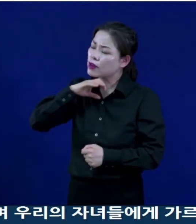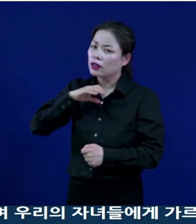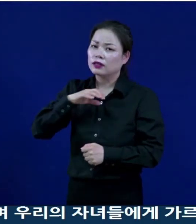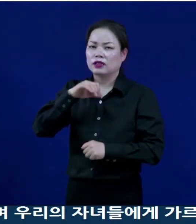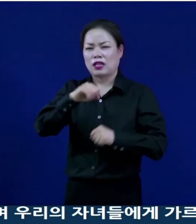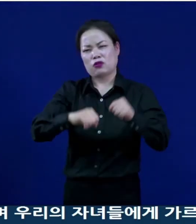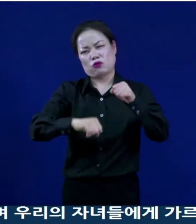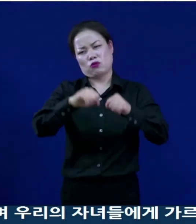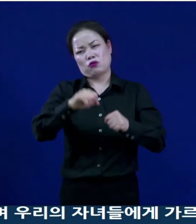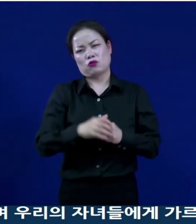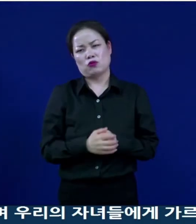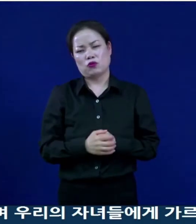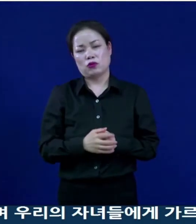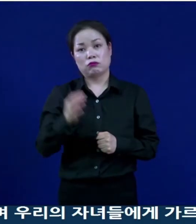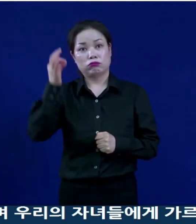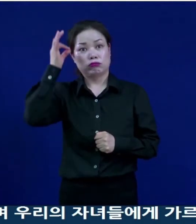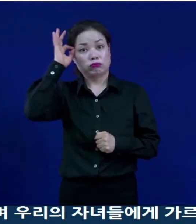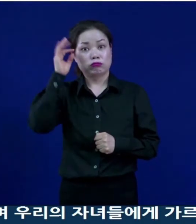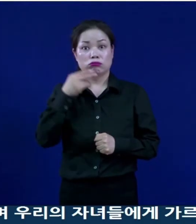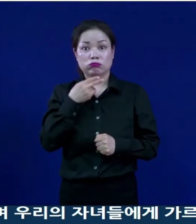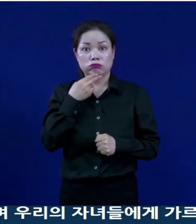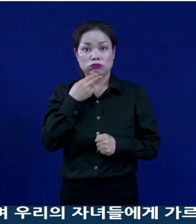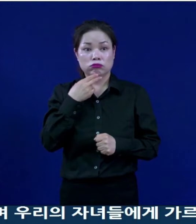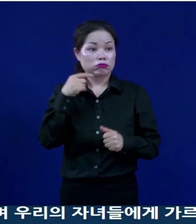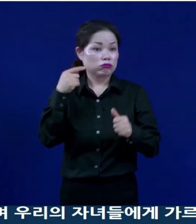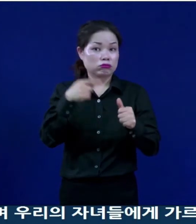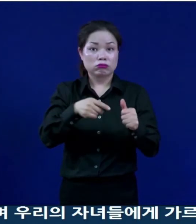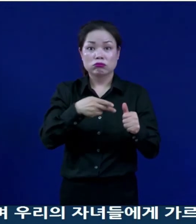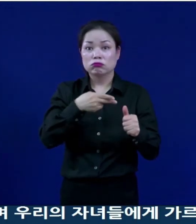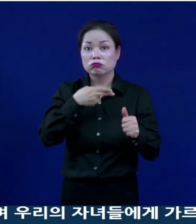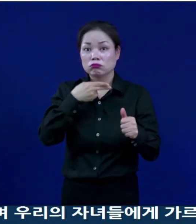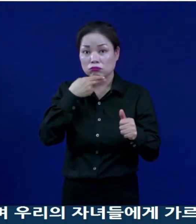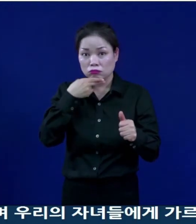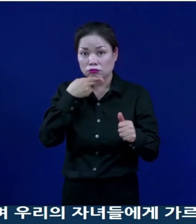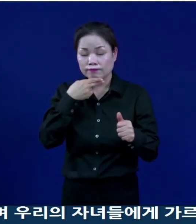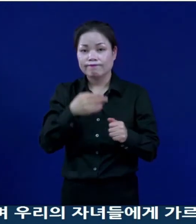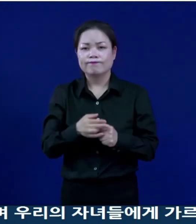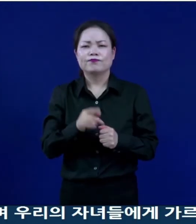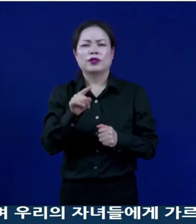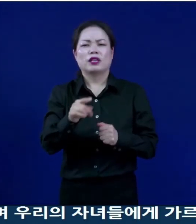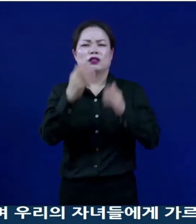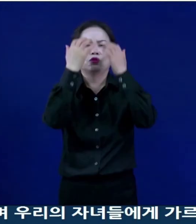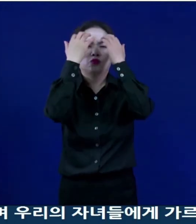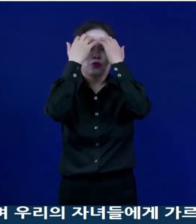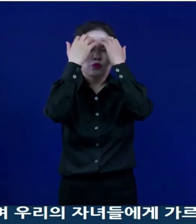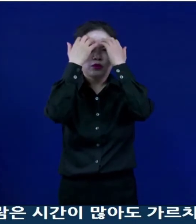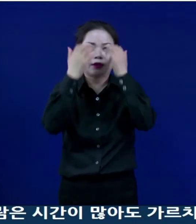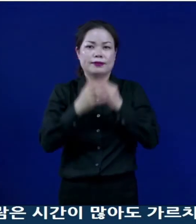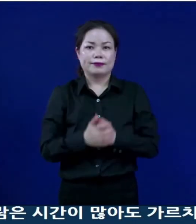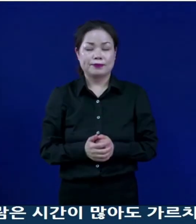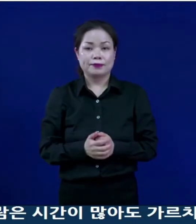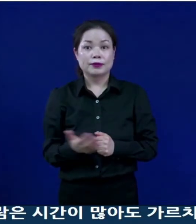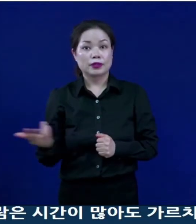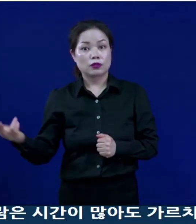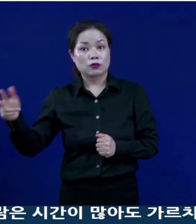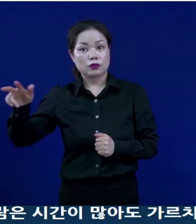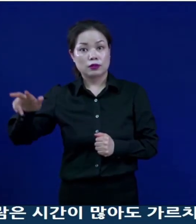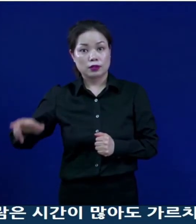행동하는 것이죠. 깨닫지도 못하고 가르치지도 않는 것입니다. 이것이 고난입니다.